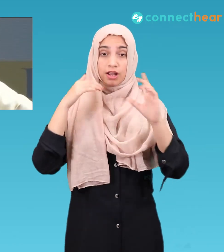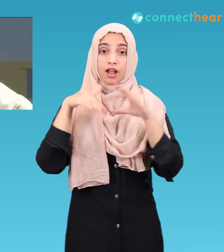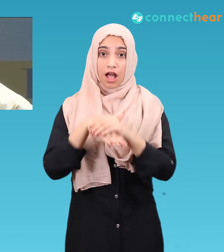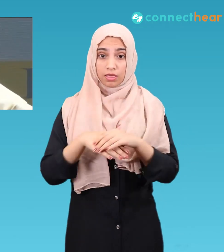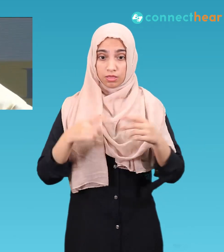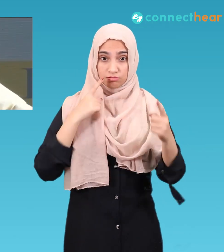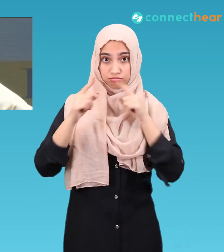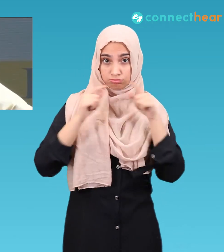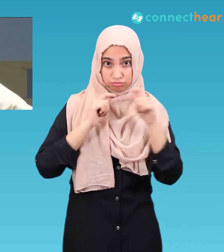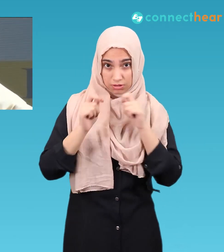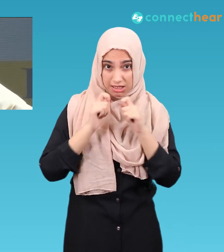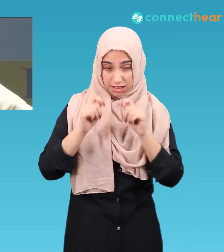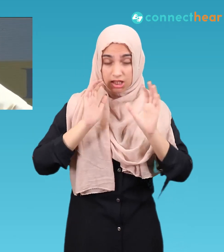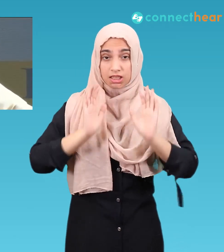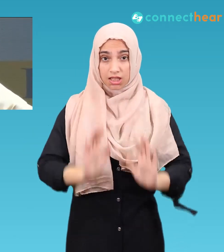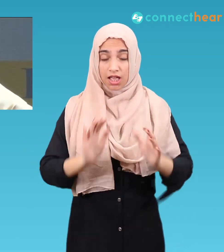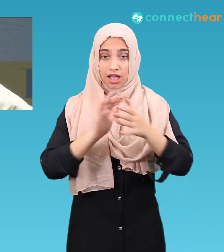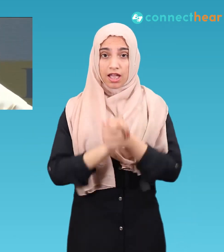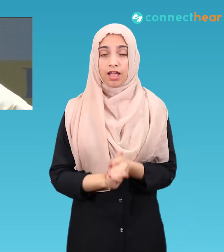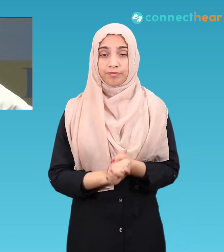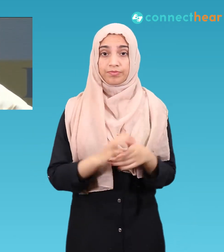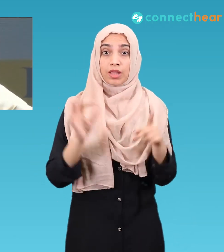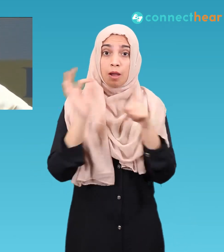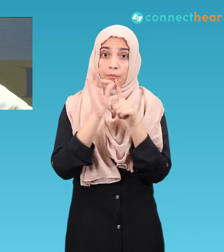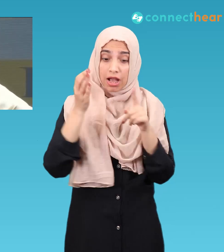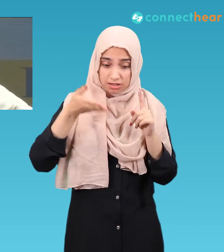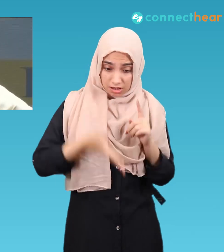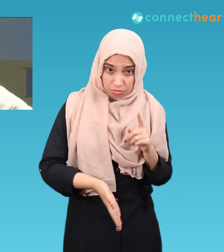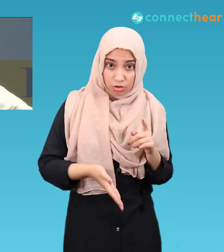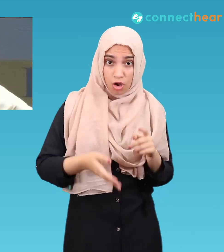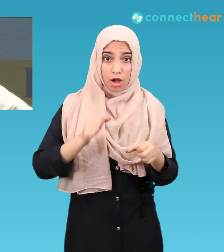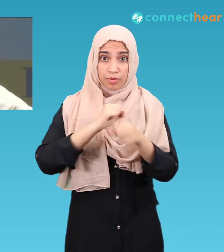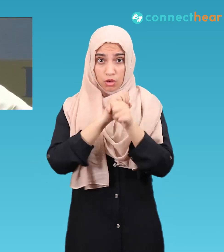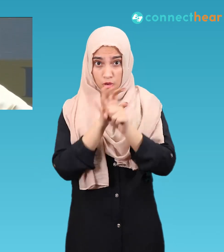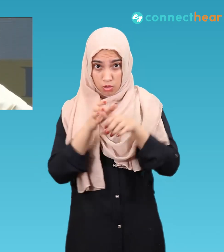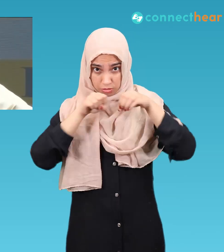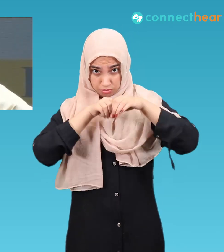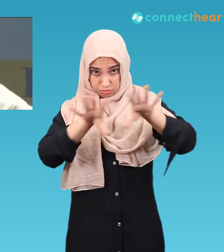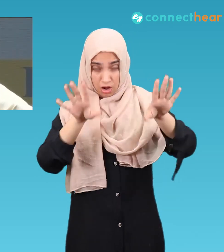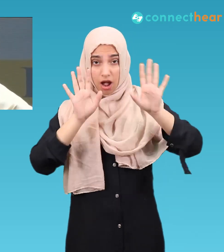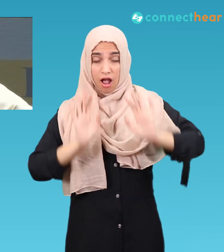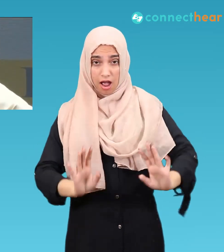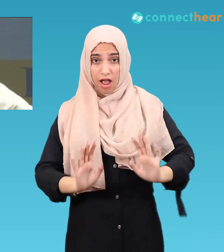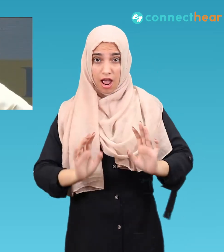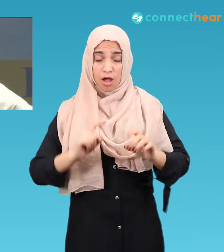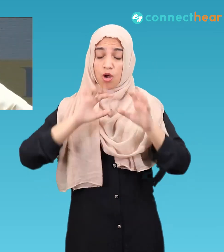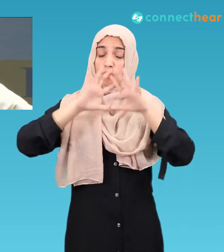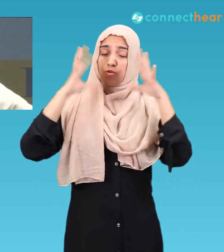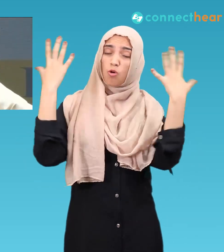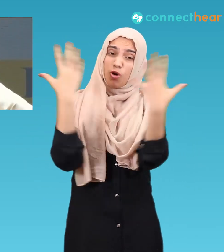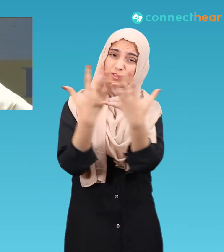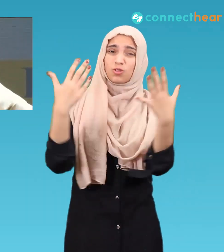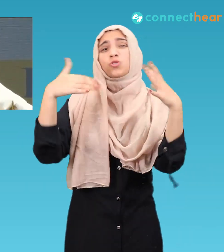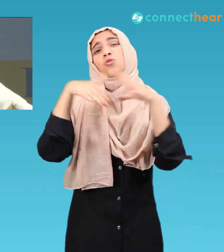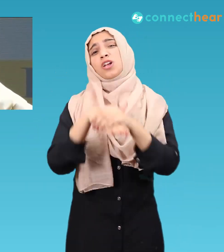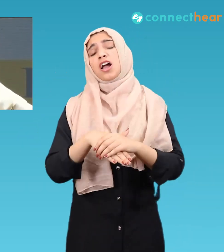باوجود کہ کرونا کی وجہ سے ساری دنیا متاثر ہوئی، ساری دنیا کے